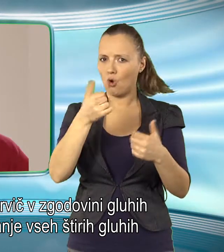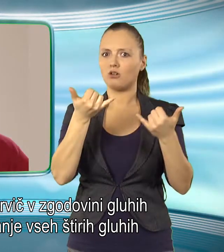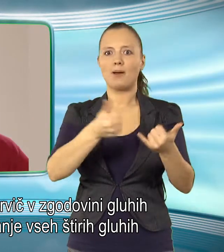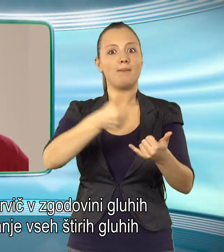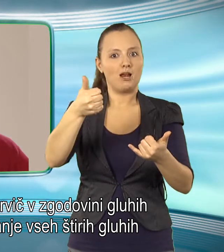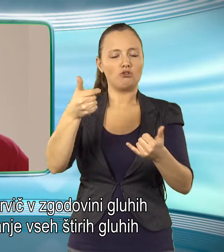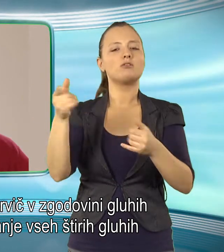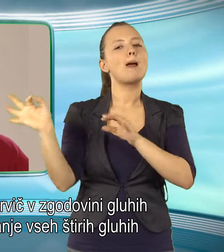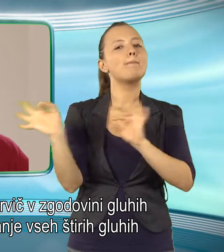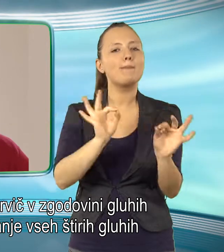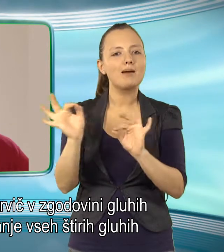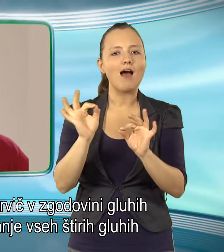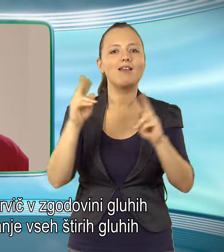dragocene poglede in izkušnje.